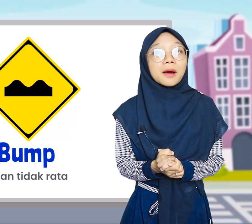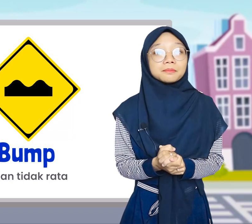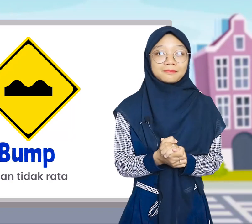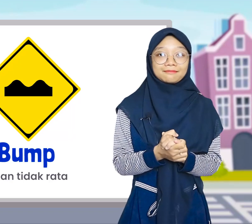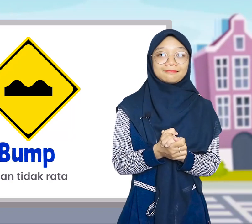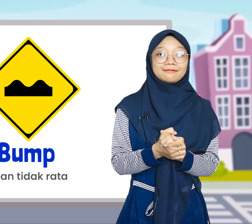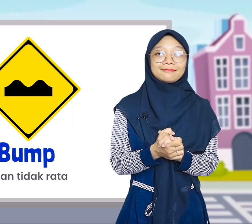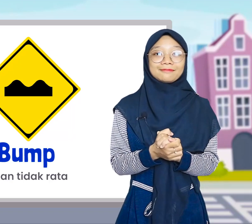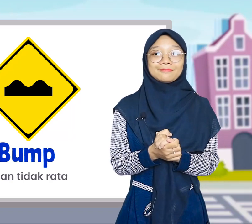bump.